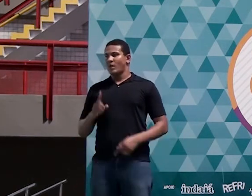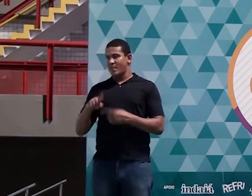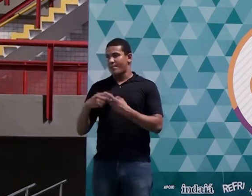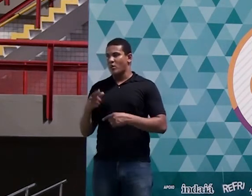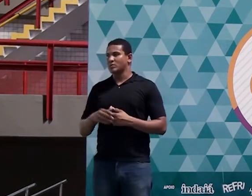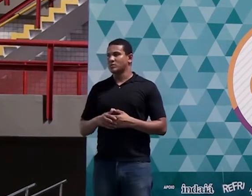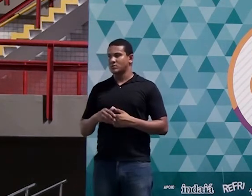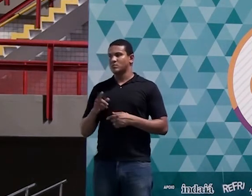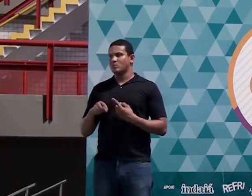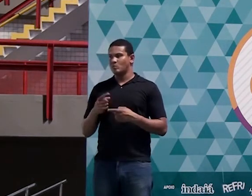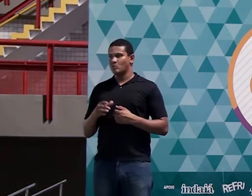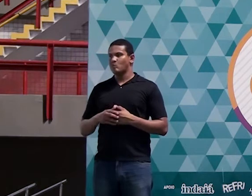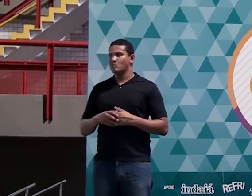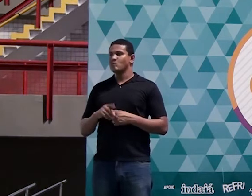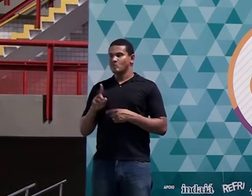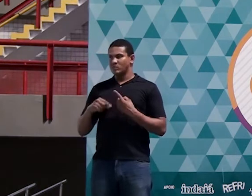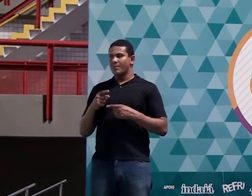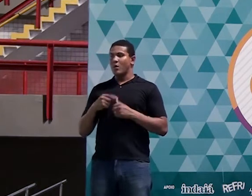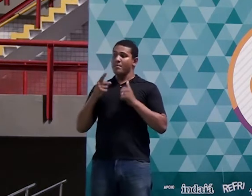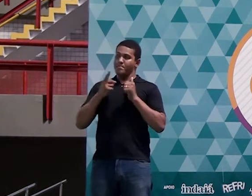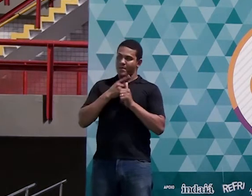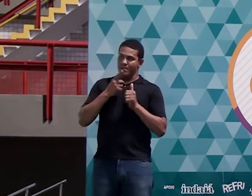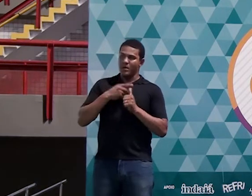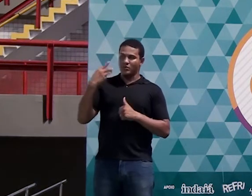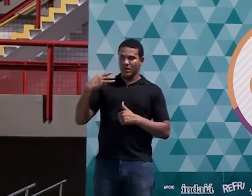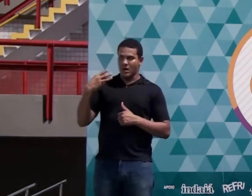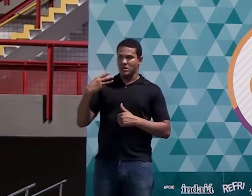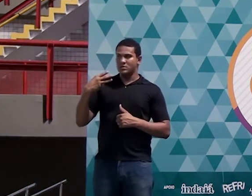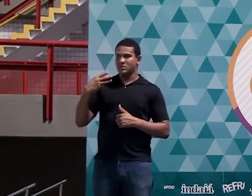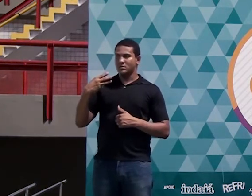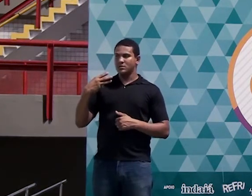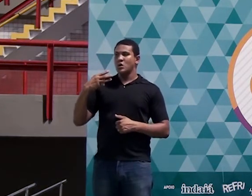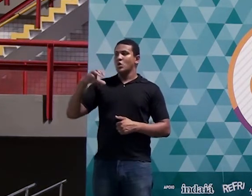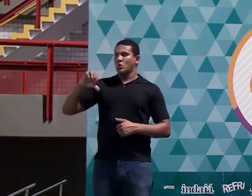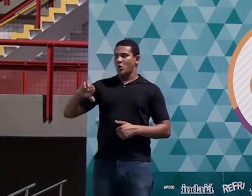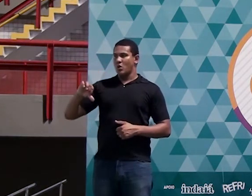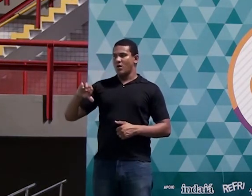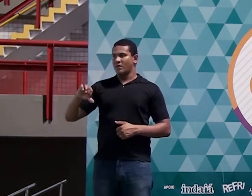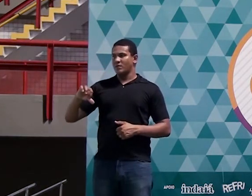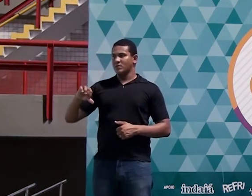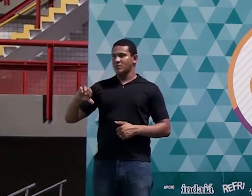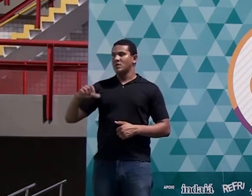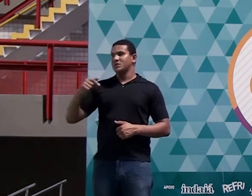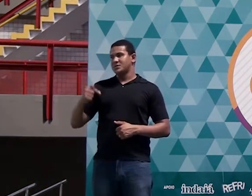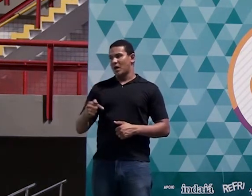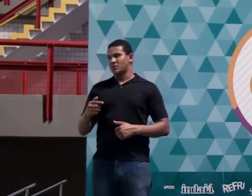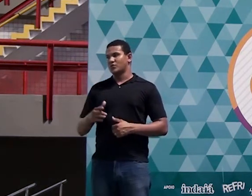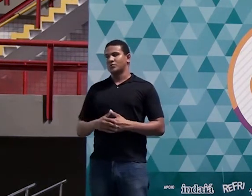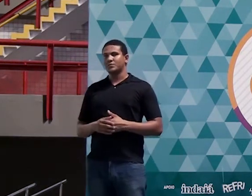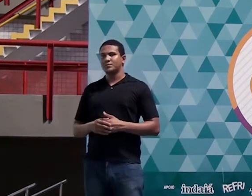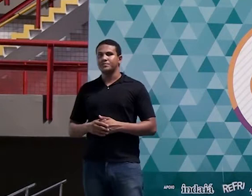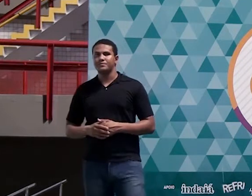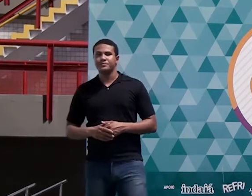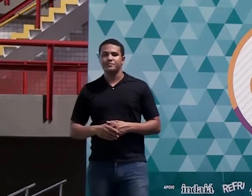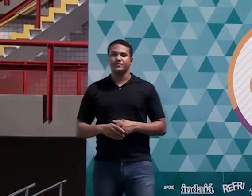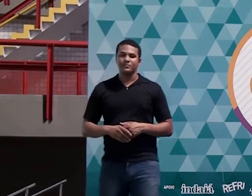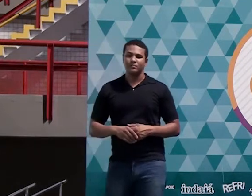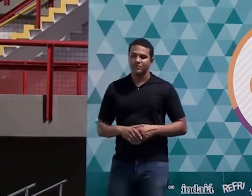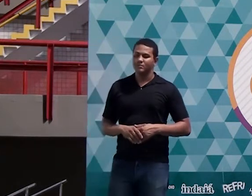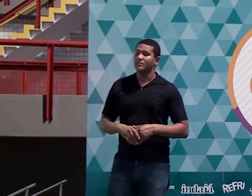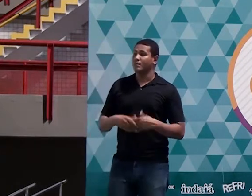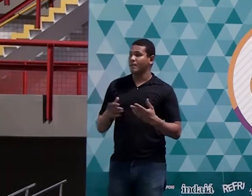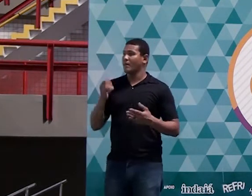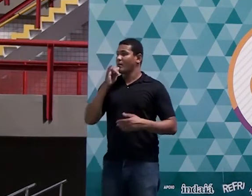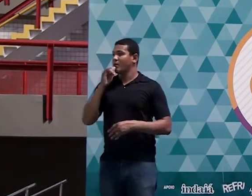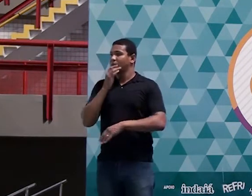crescimento da cidade é um fenômeno da Europa a partir do século XI. Quer dizer, a questão está trazendo para a gente a baixa